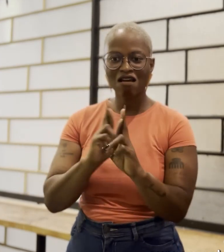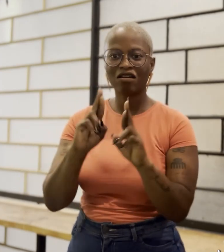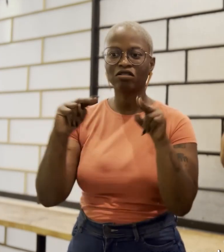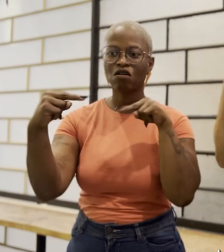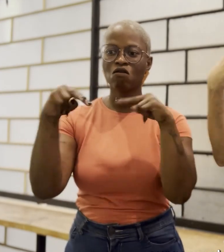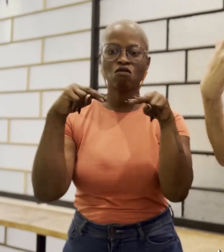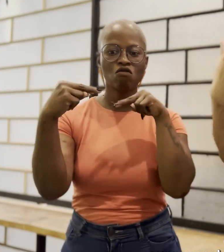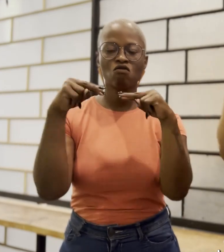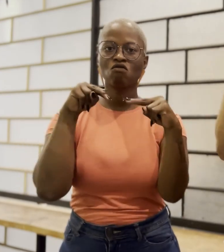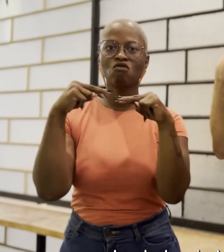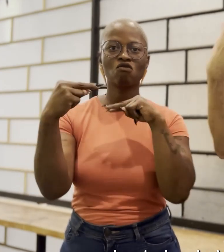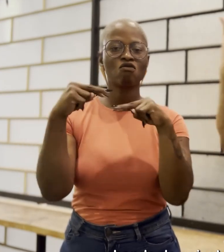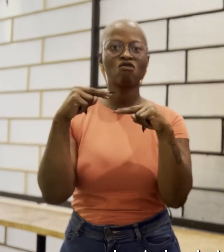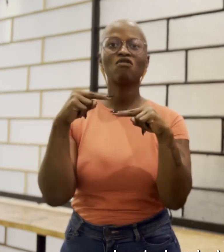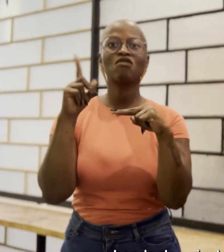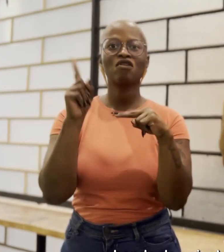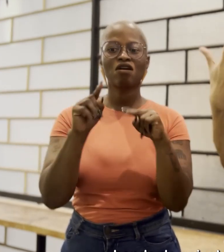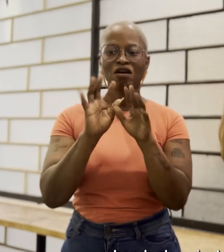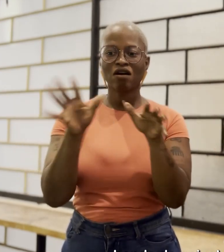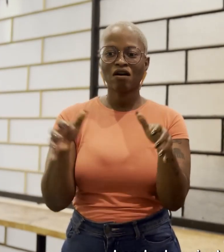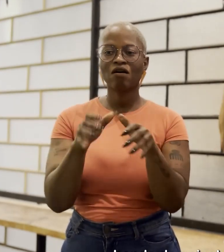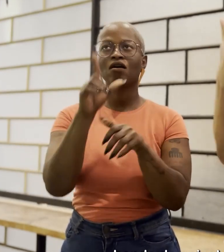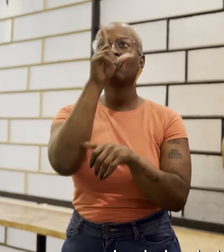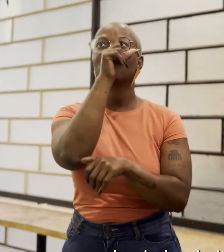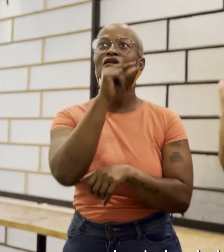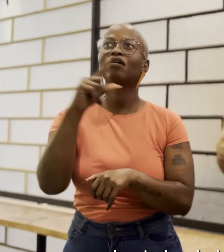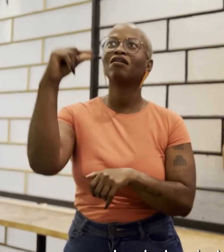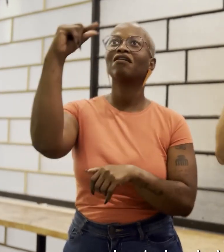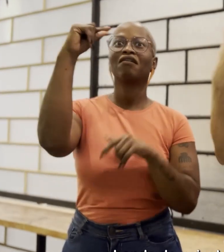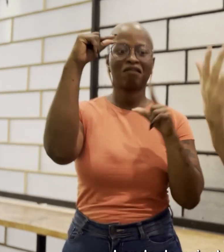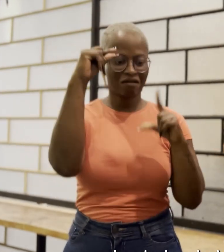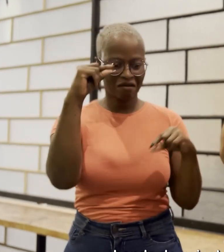relações, como esse bando de gaivotas